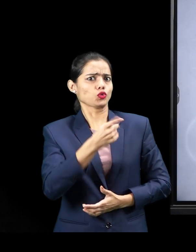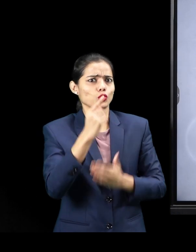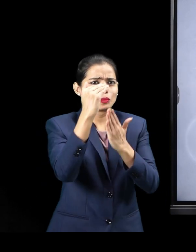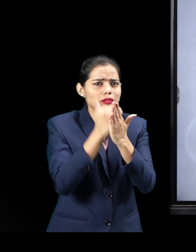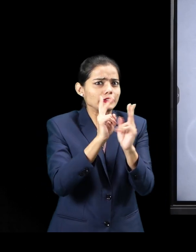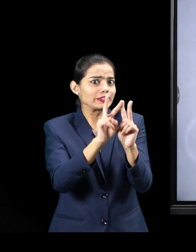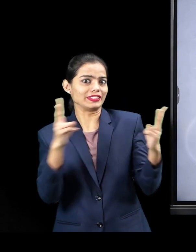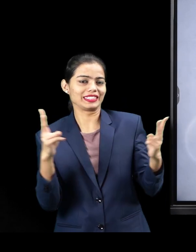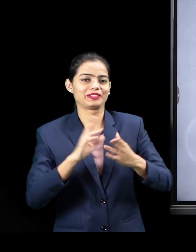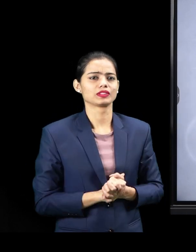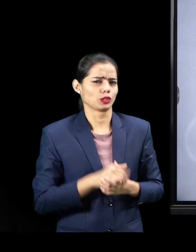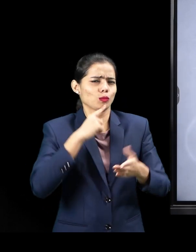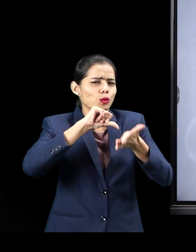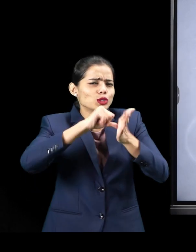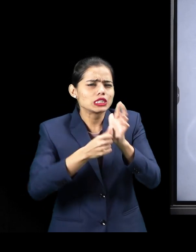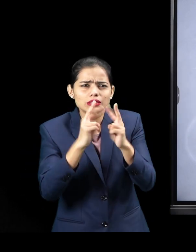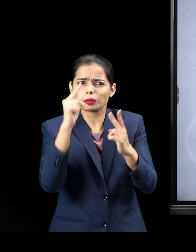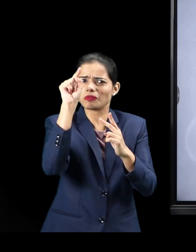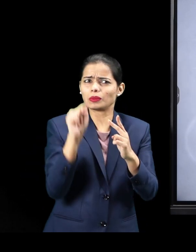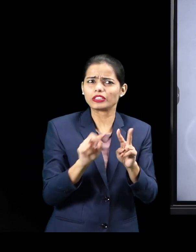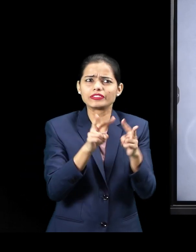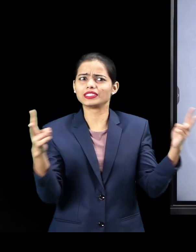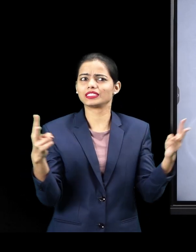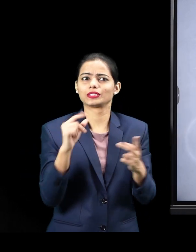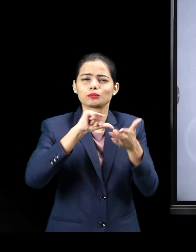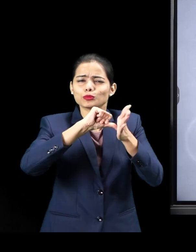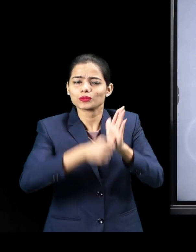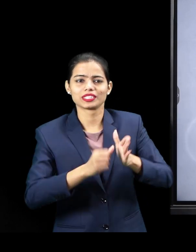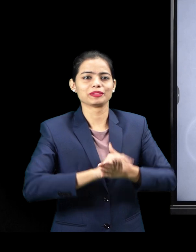ఖచ్చితమైన ఈవెంట్స్, అసాధ్యమైన సంఘటనలు.